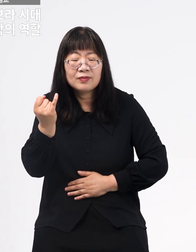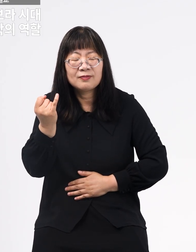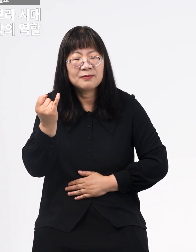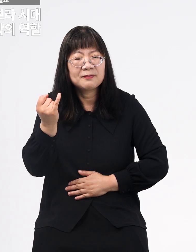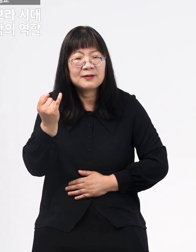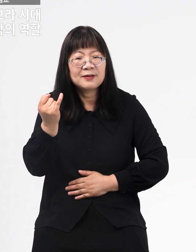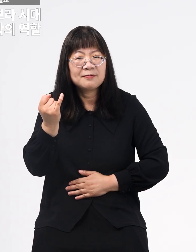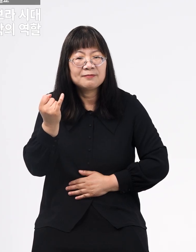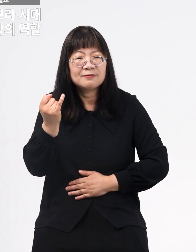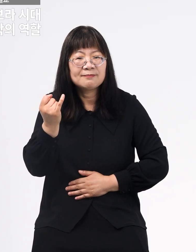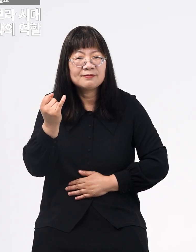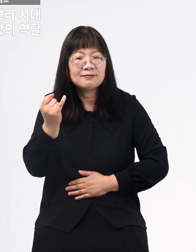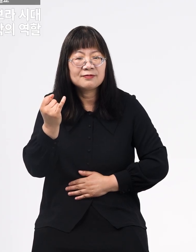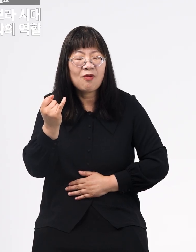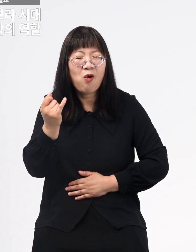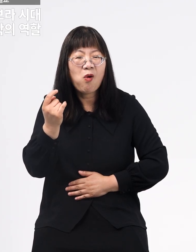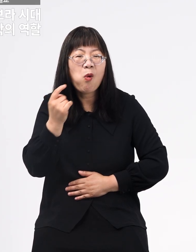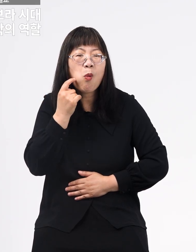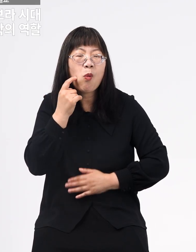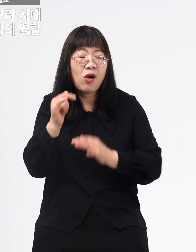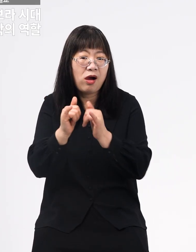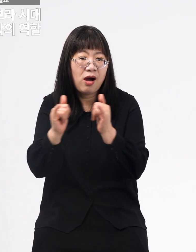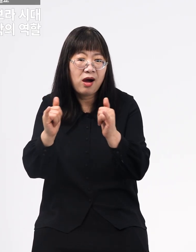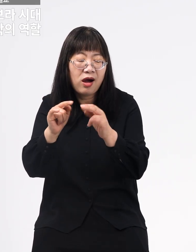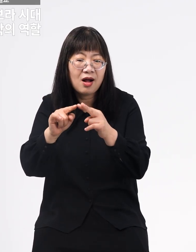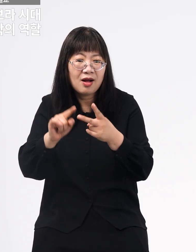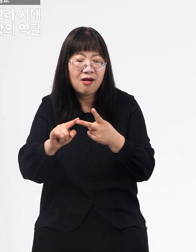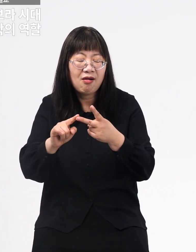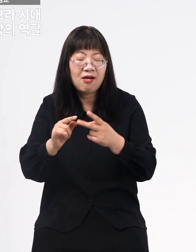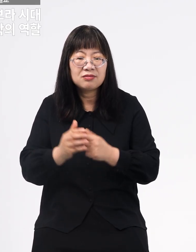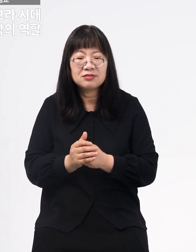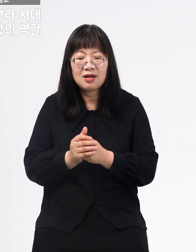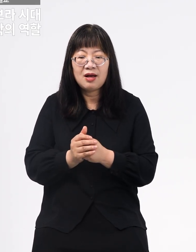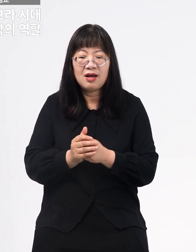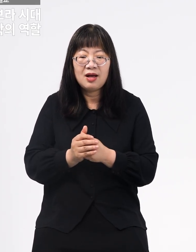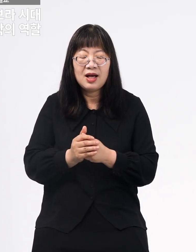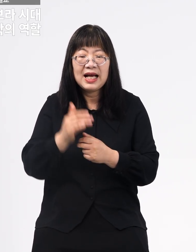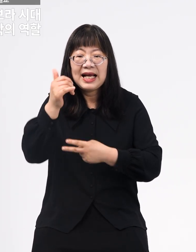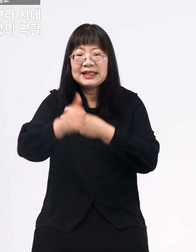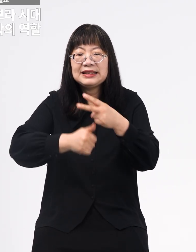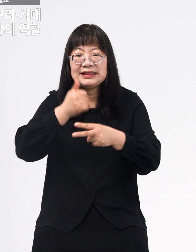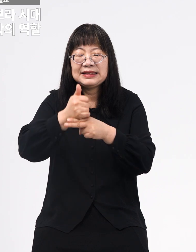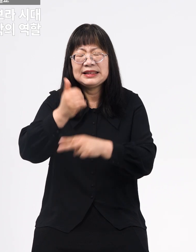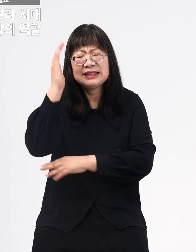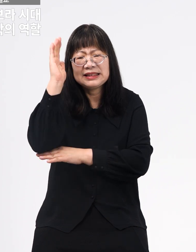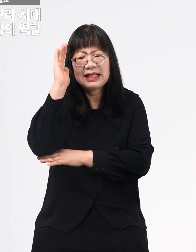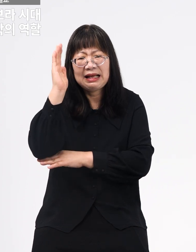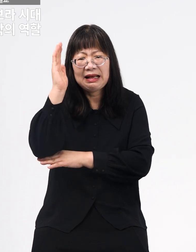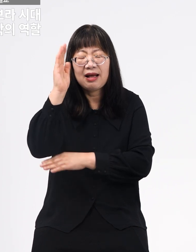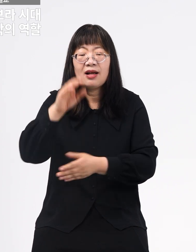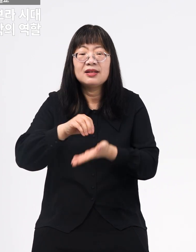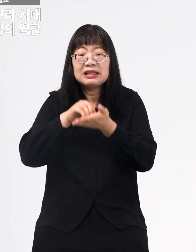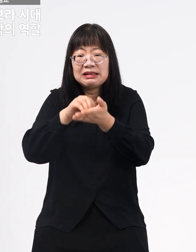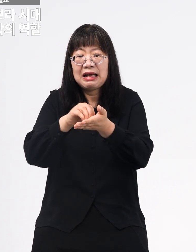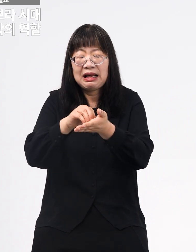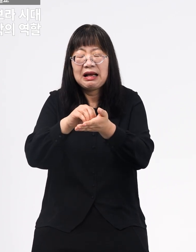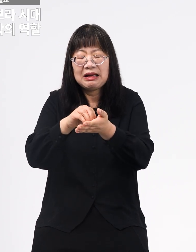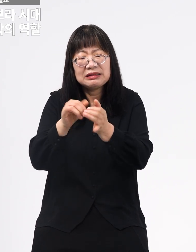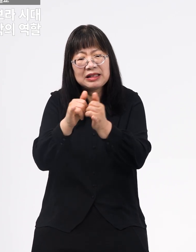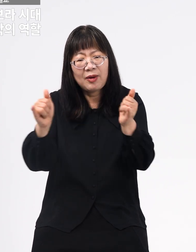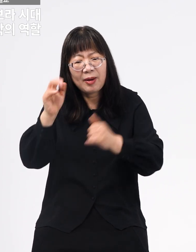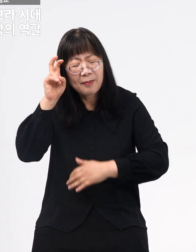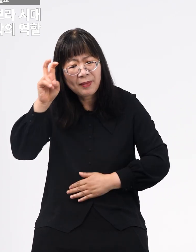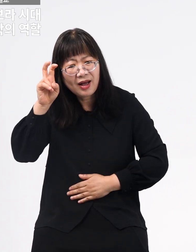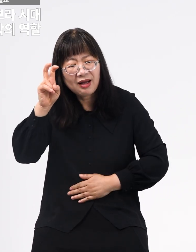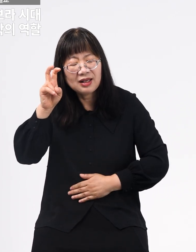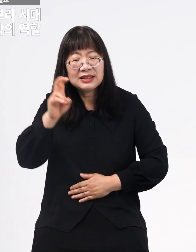가상의 인물이거나 또는 신화적 존재일 거다. 팩트가 아닐 거다. 어떤